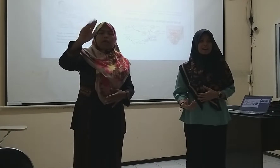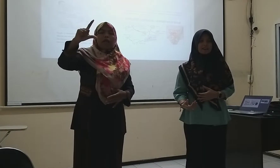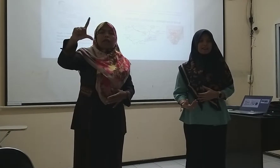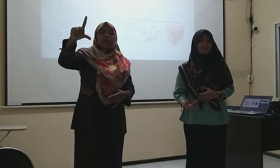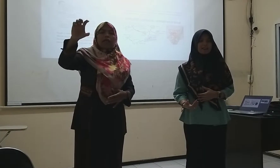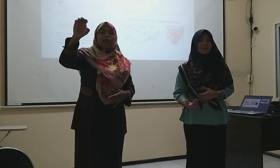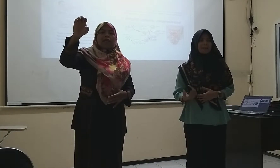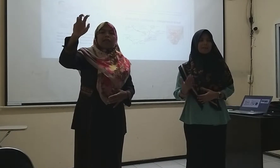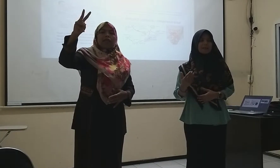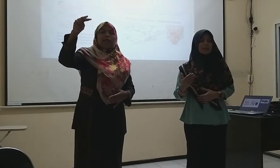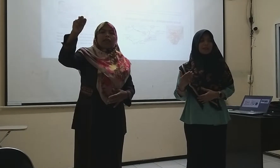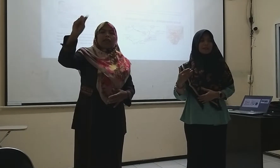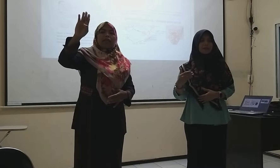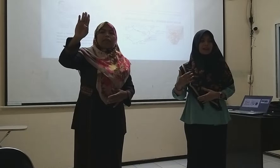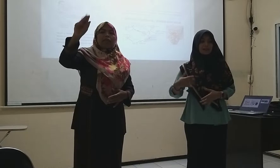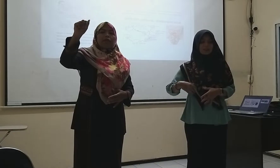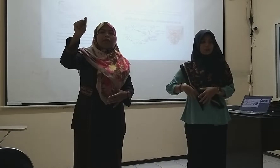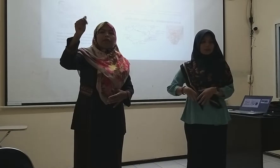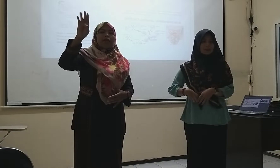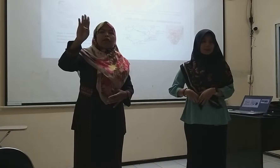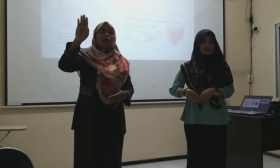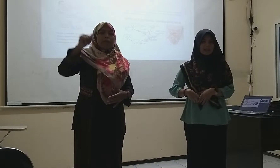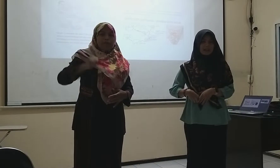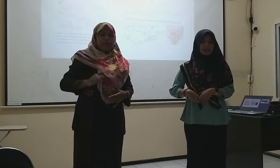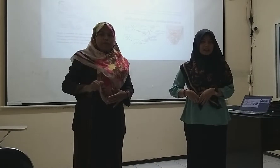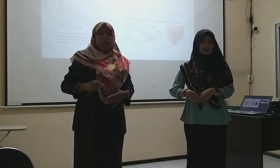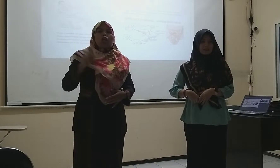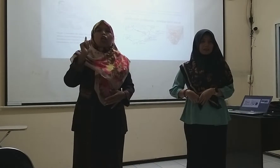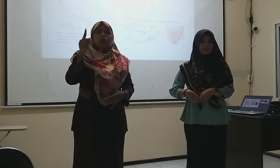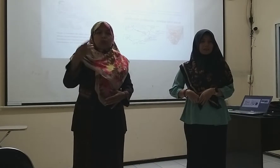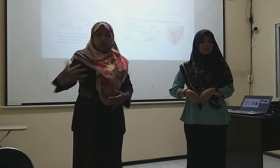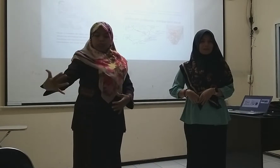manusia. Jadi bisa menyerang ke usus besar kita.